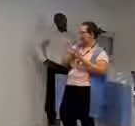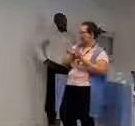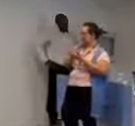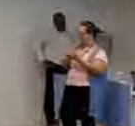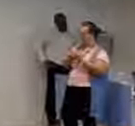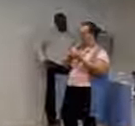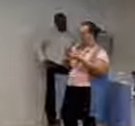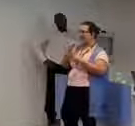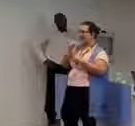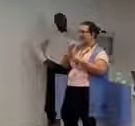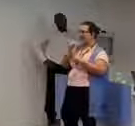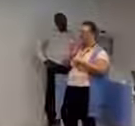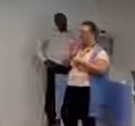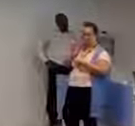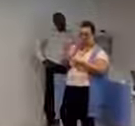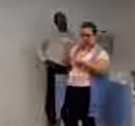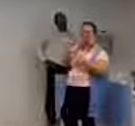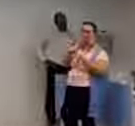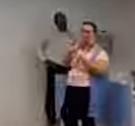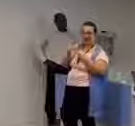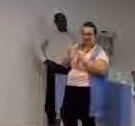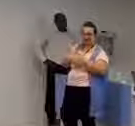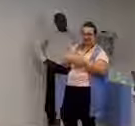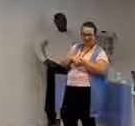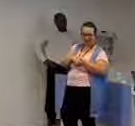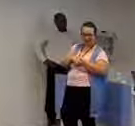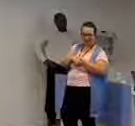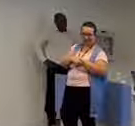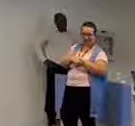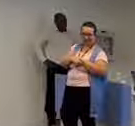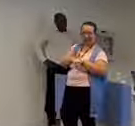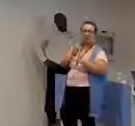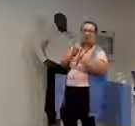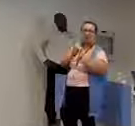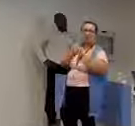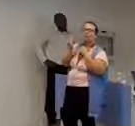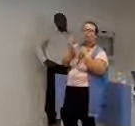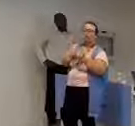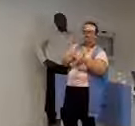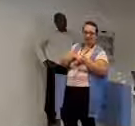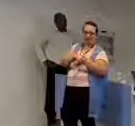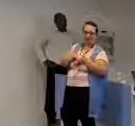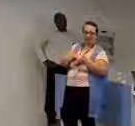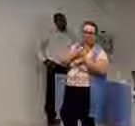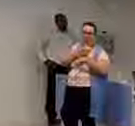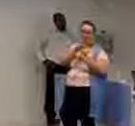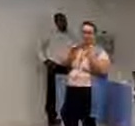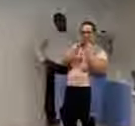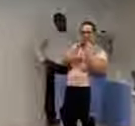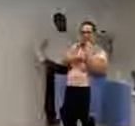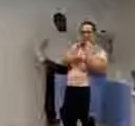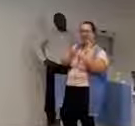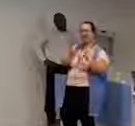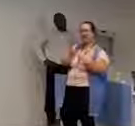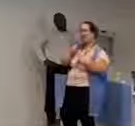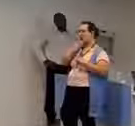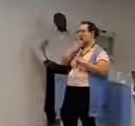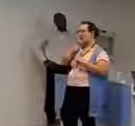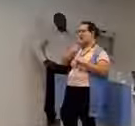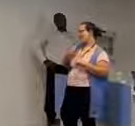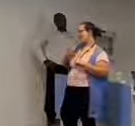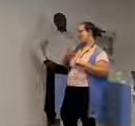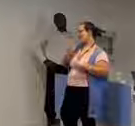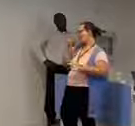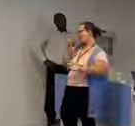dias para fazer isso aqui, aí eu não vou perder 5 dias, né, para descobrir isso. Então, são coisas que são muito fáceis e rápidas de